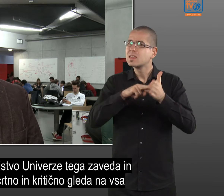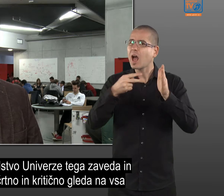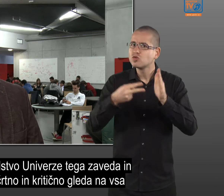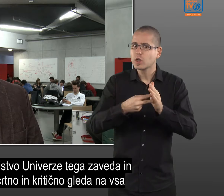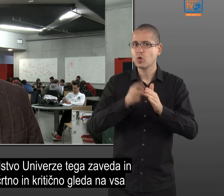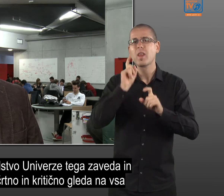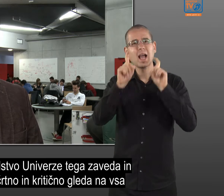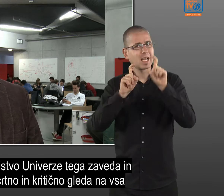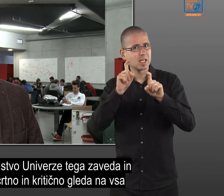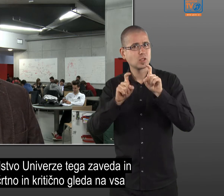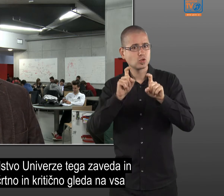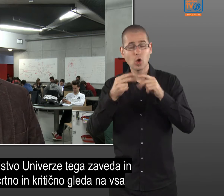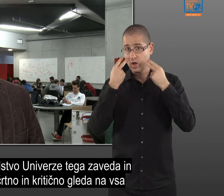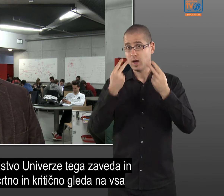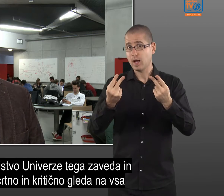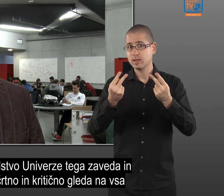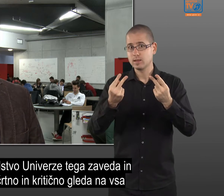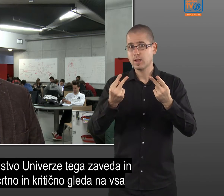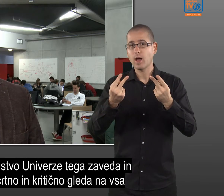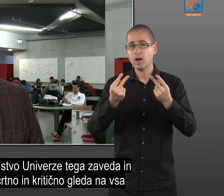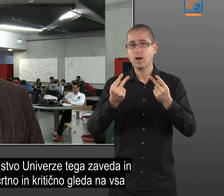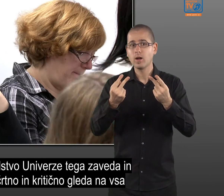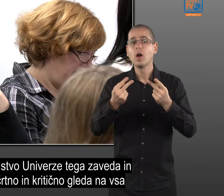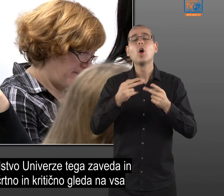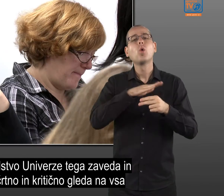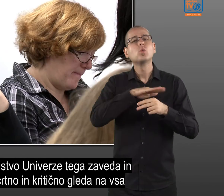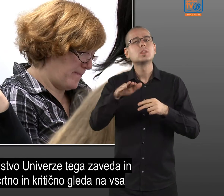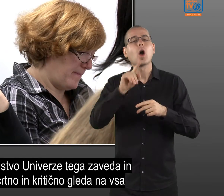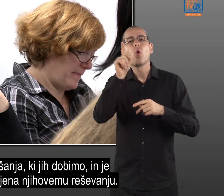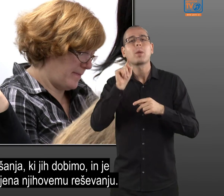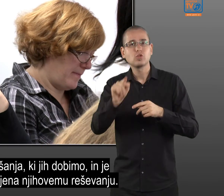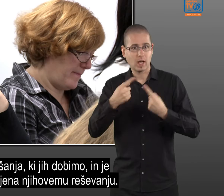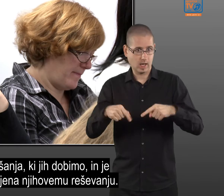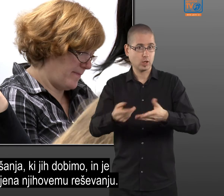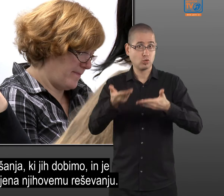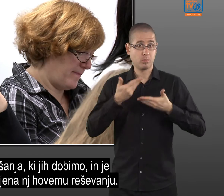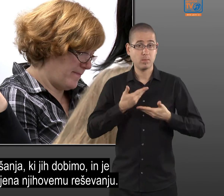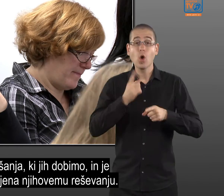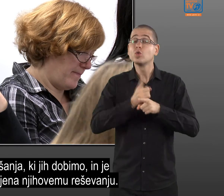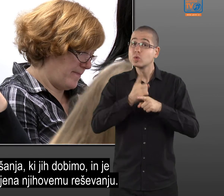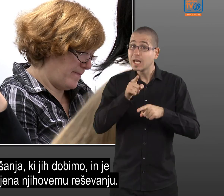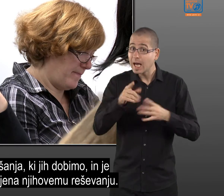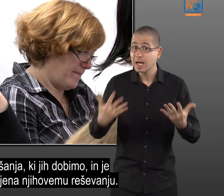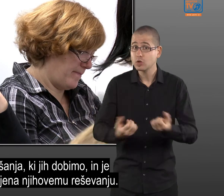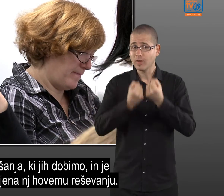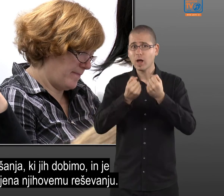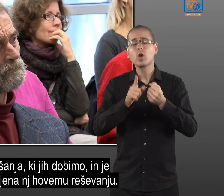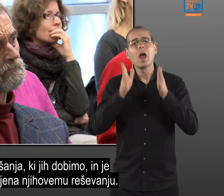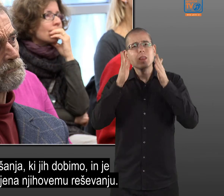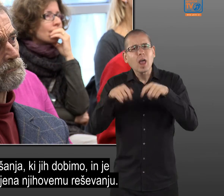načrtno in kritično pravzaprav gleda vsa vprašanja, ki jih dobimo in tudi reševanje in tudi naklonjenost